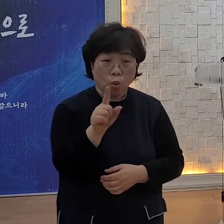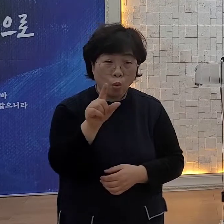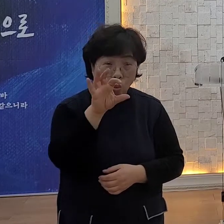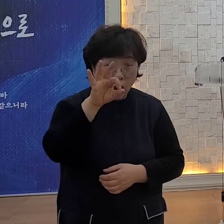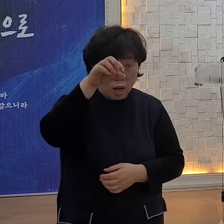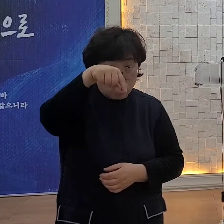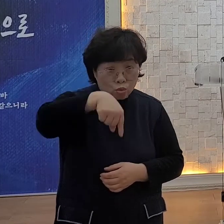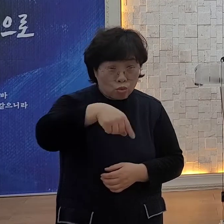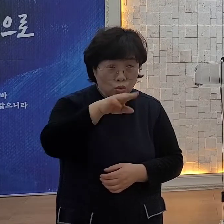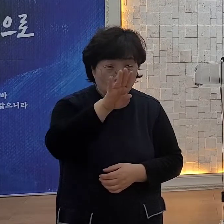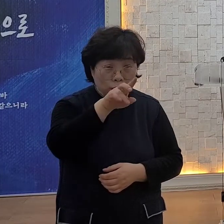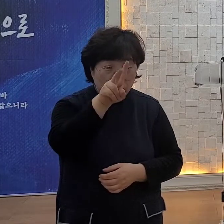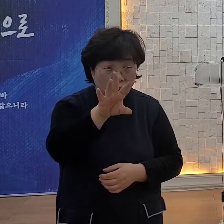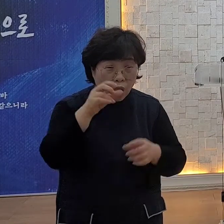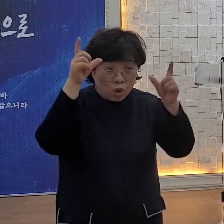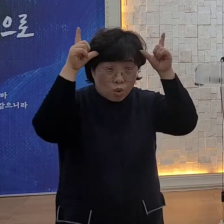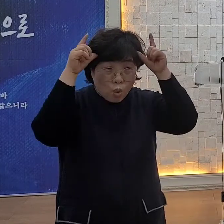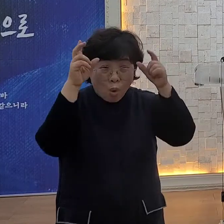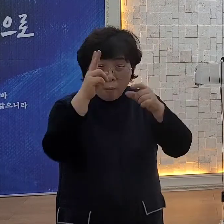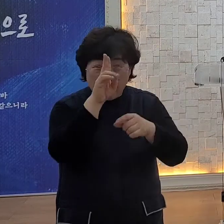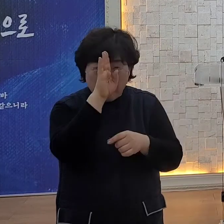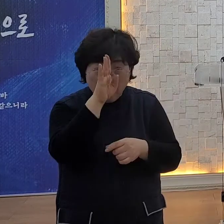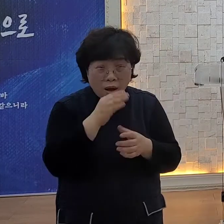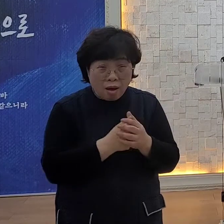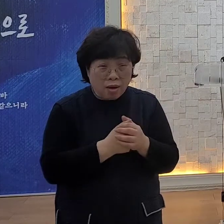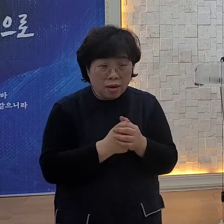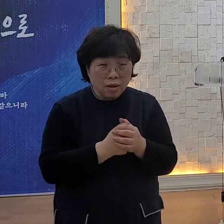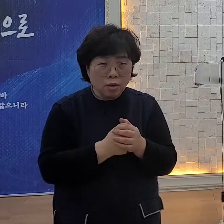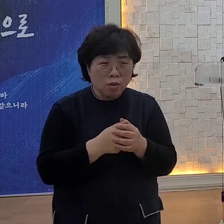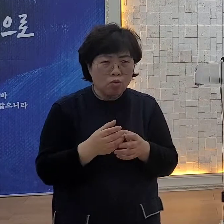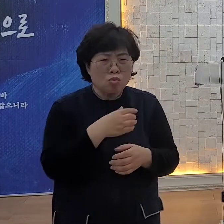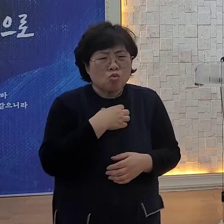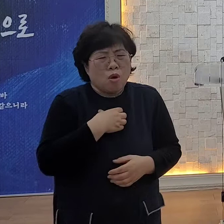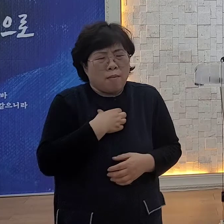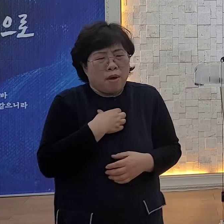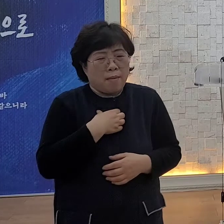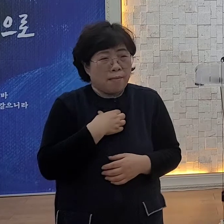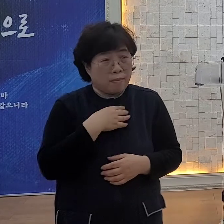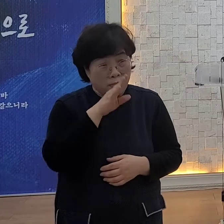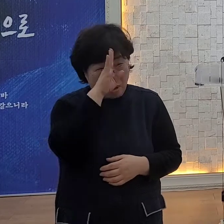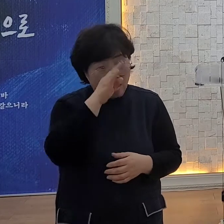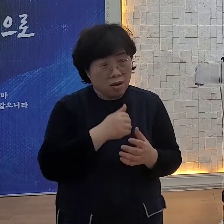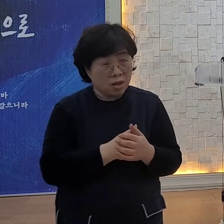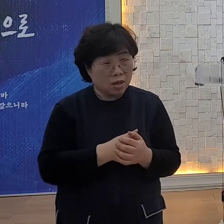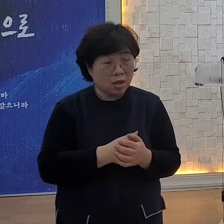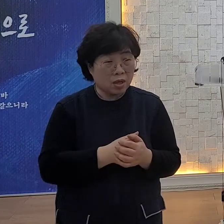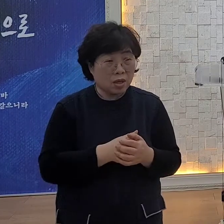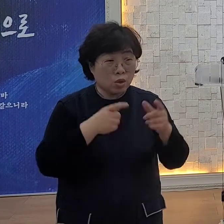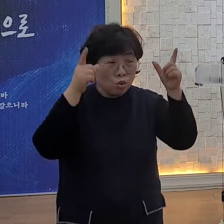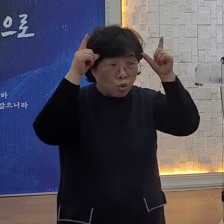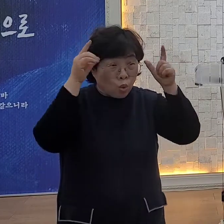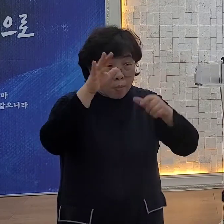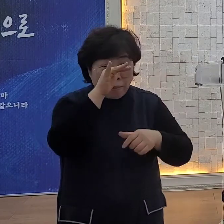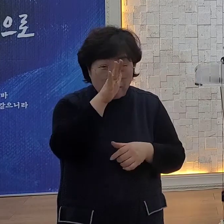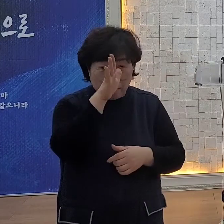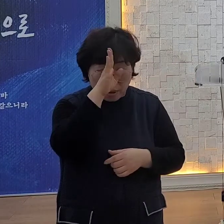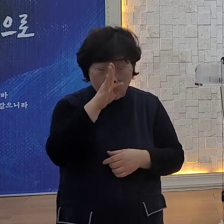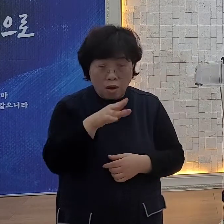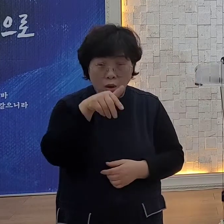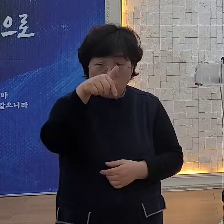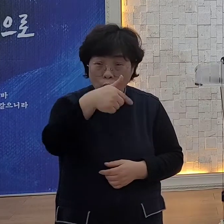때 광우병이 우리나라에 엄청 위험한 병이었습니다. 유명한